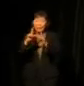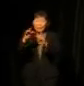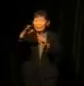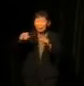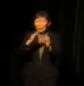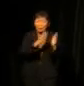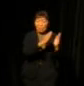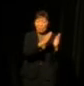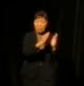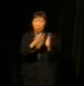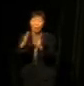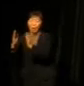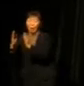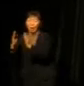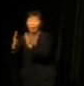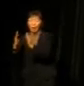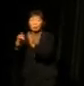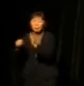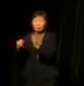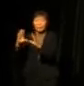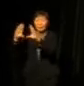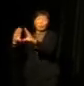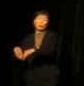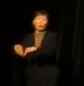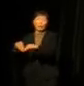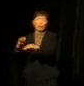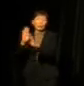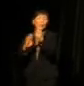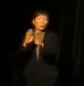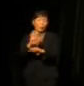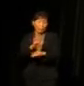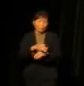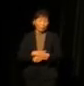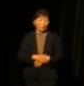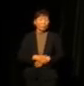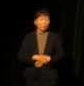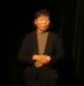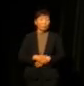校内放送のスイッチ兼ボリュームが、ね、潰れてしまいました。はい、